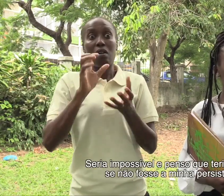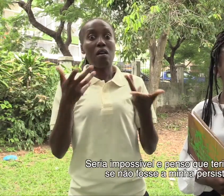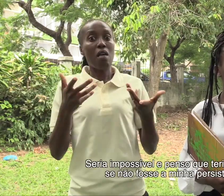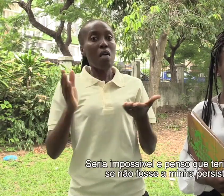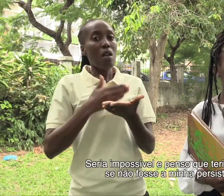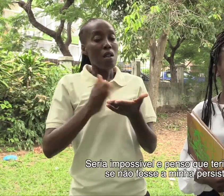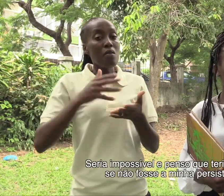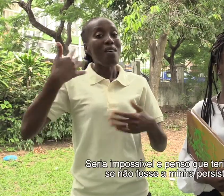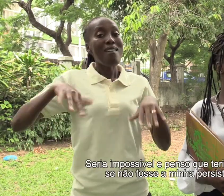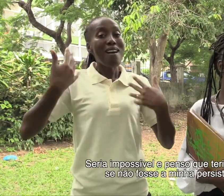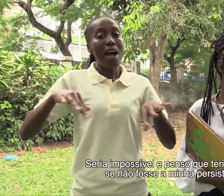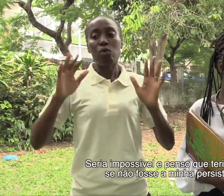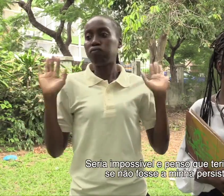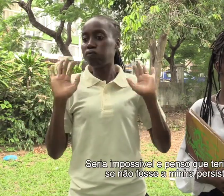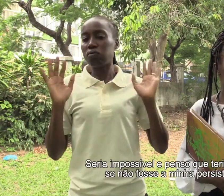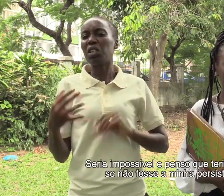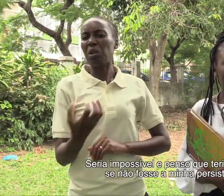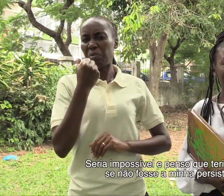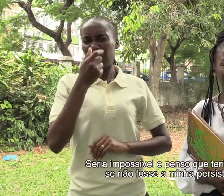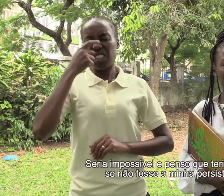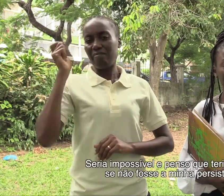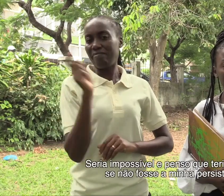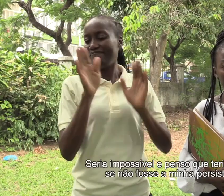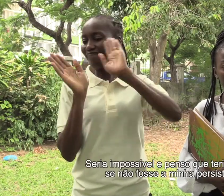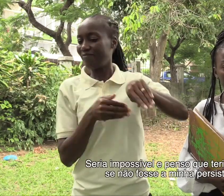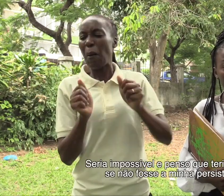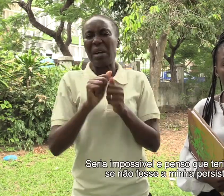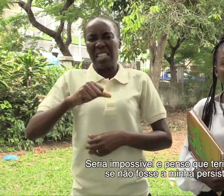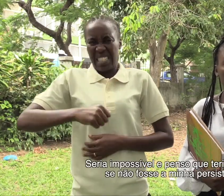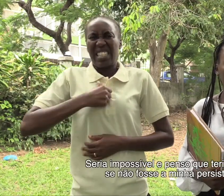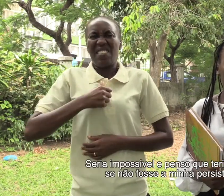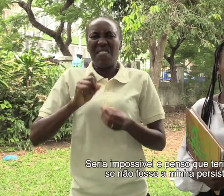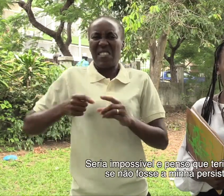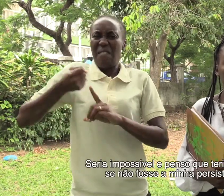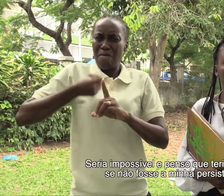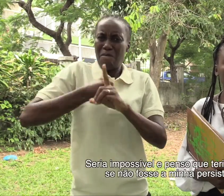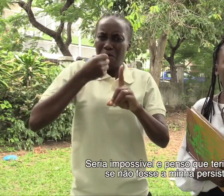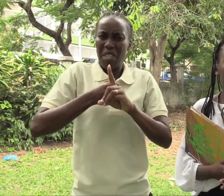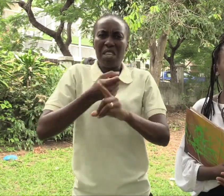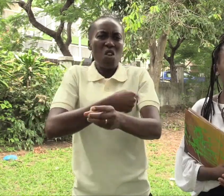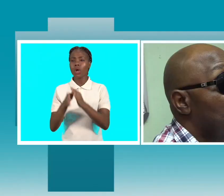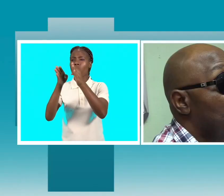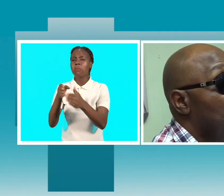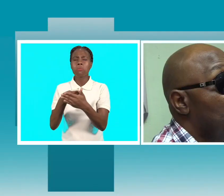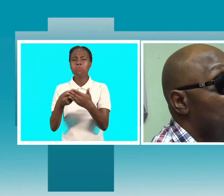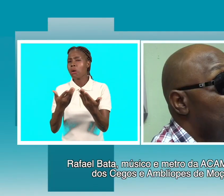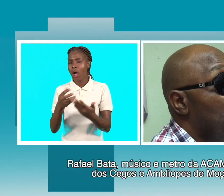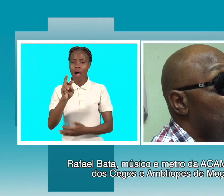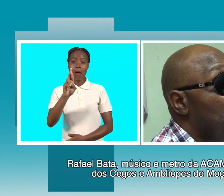seria impossível. Eu acho que teria desistido se não fosse a minha persistência e a força de vontade que eu tive naquele momento.